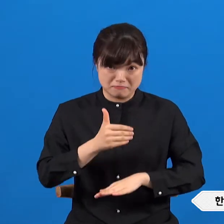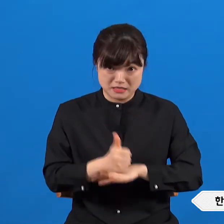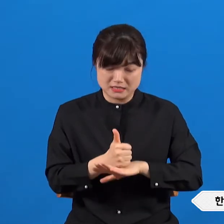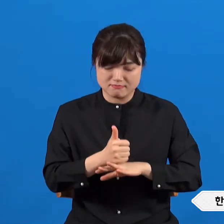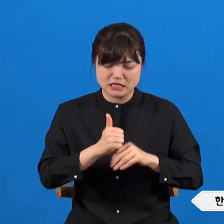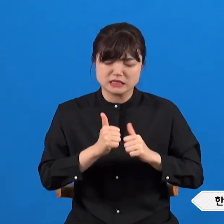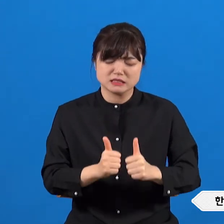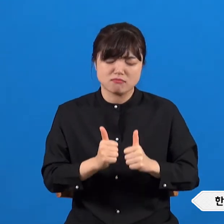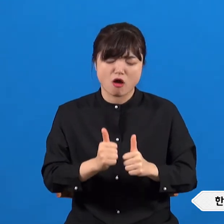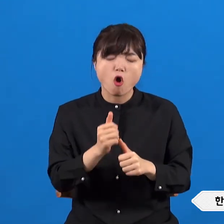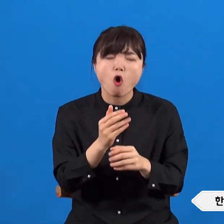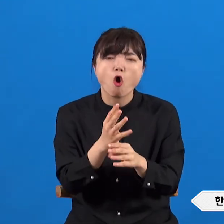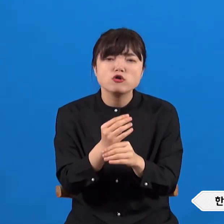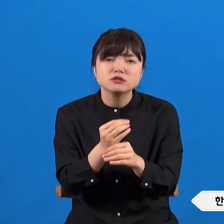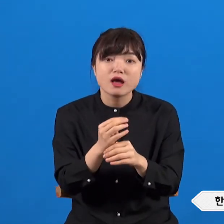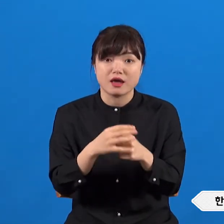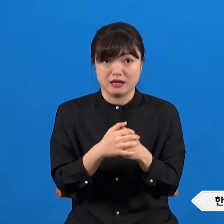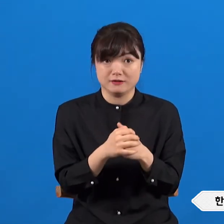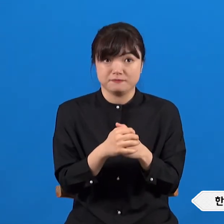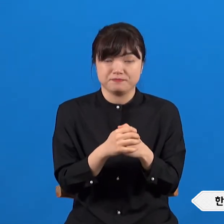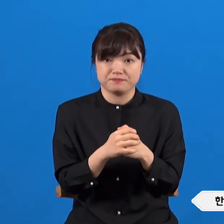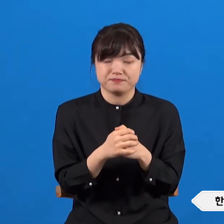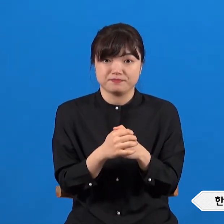마지막 심판이 언제 있습니까?